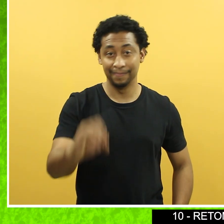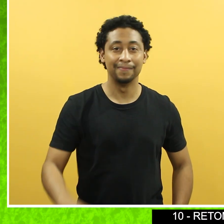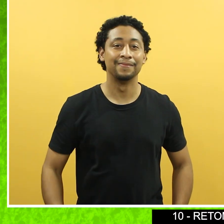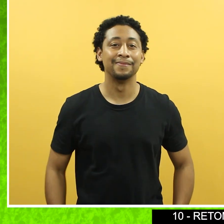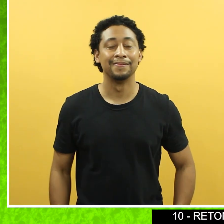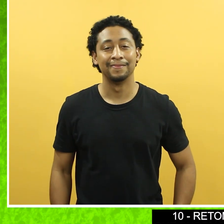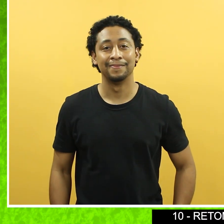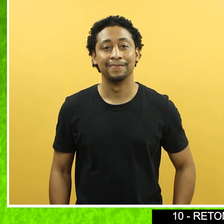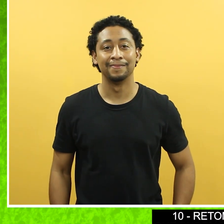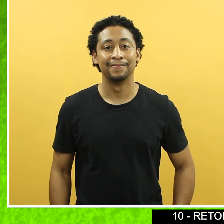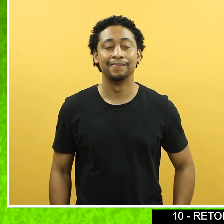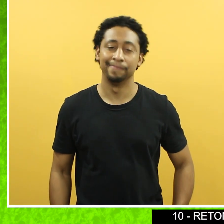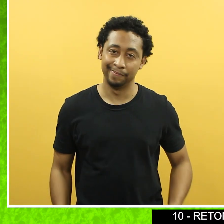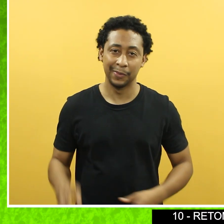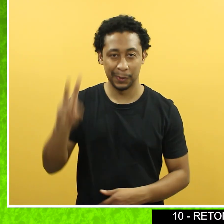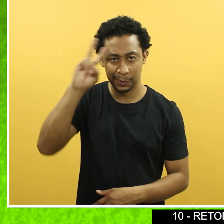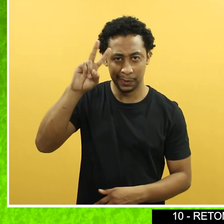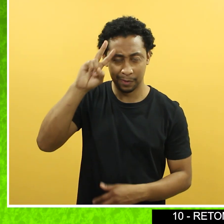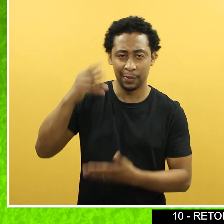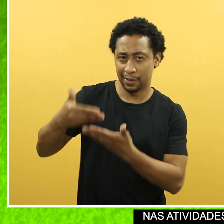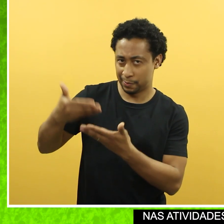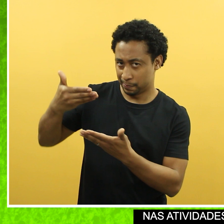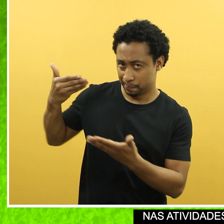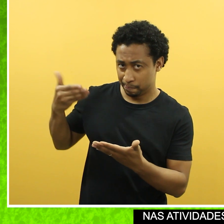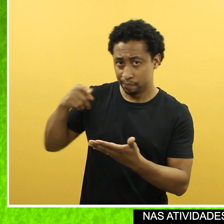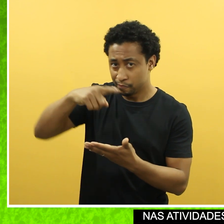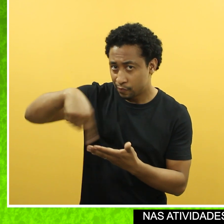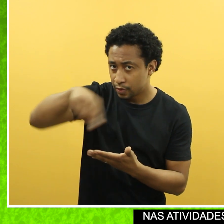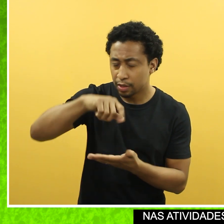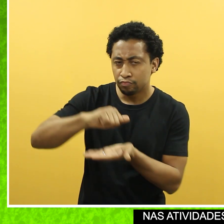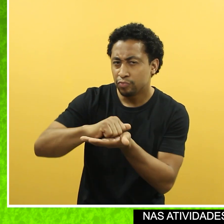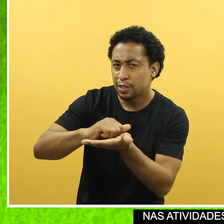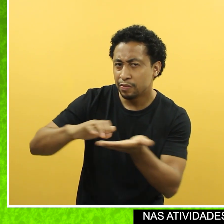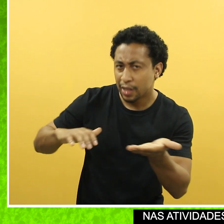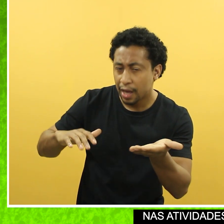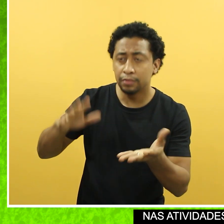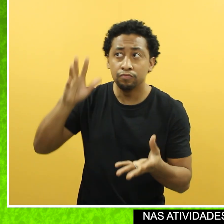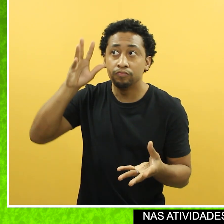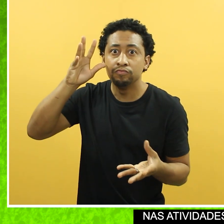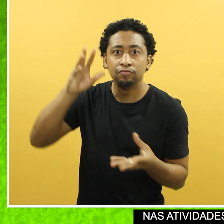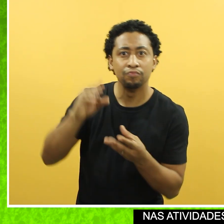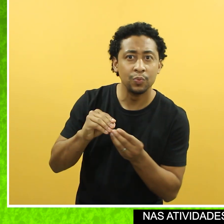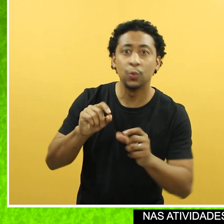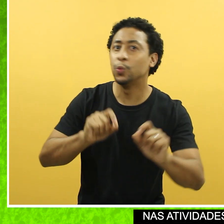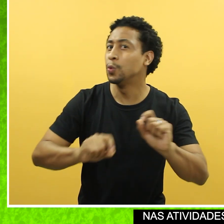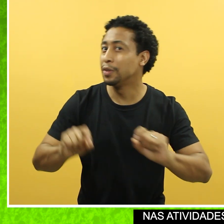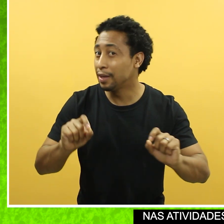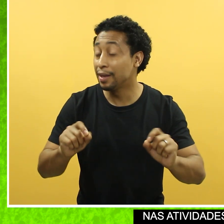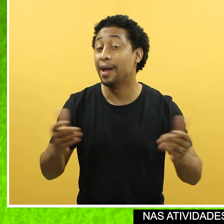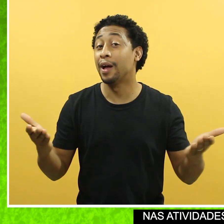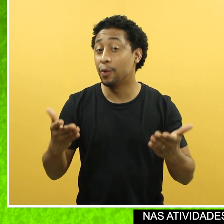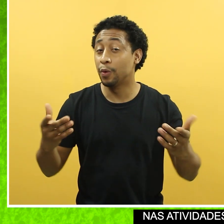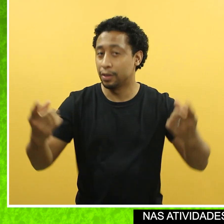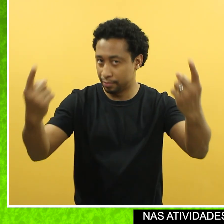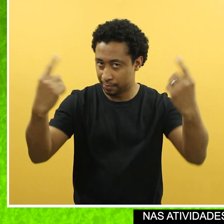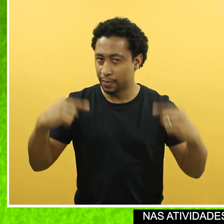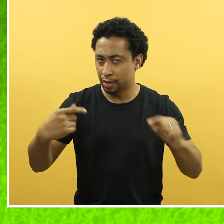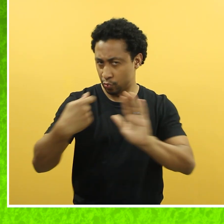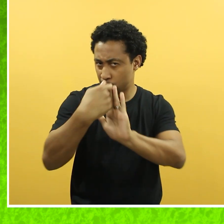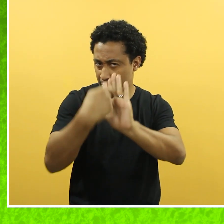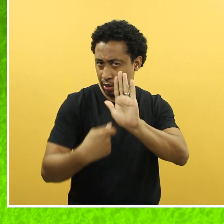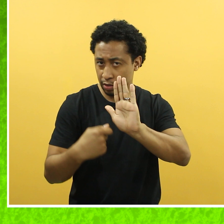10. Retomando o que pudemos concluir nas atividades anteriores, complete as frases a